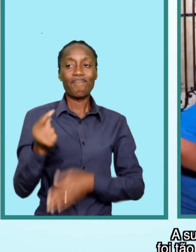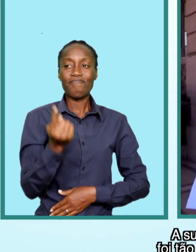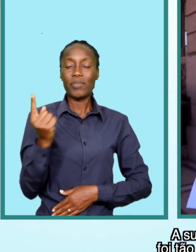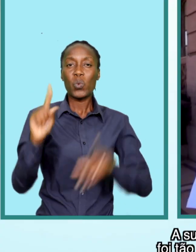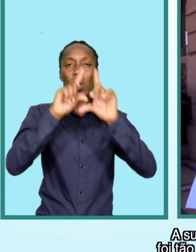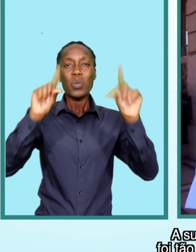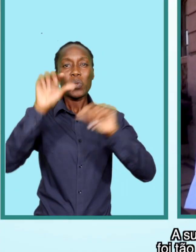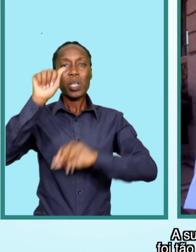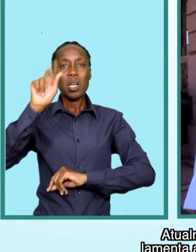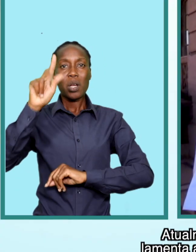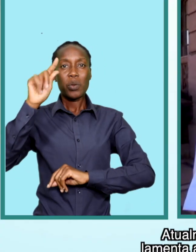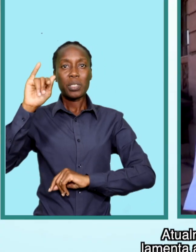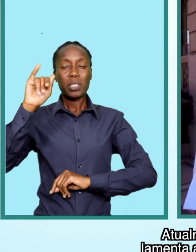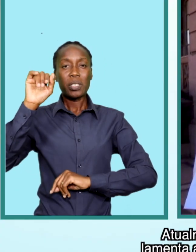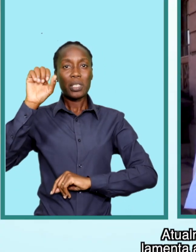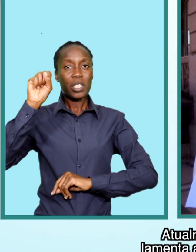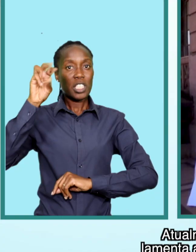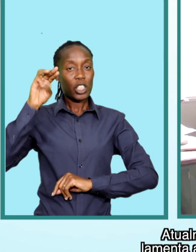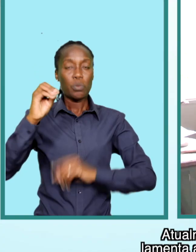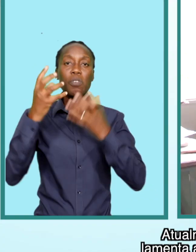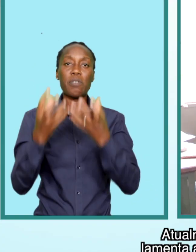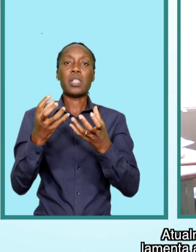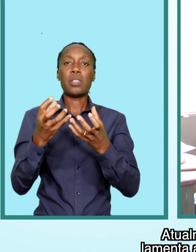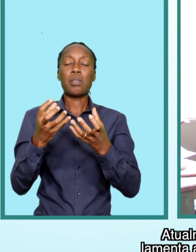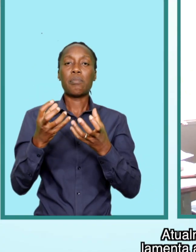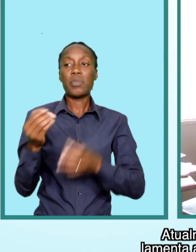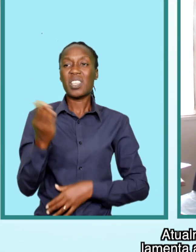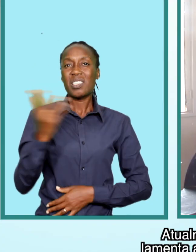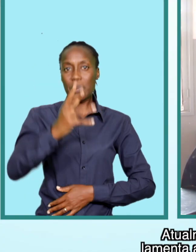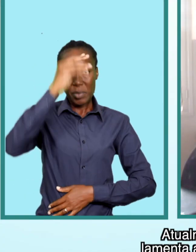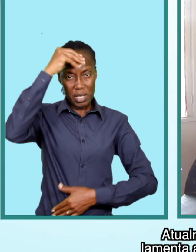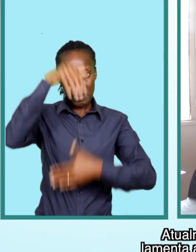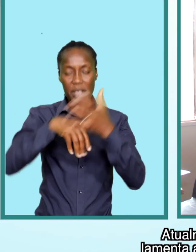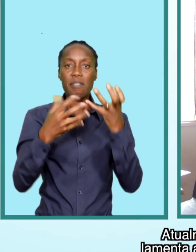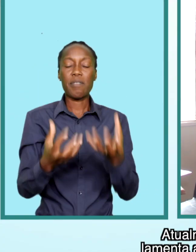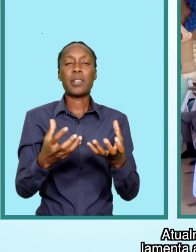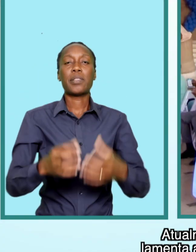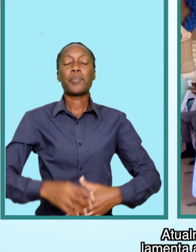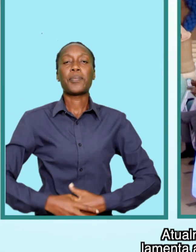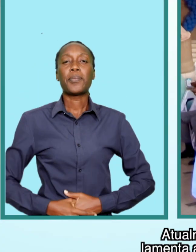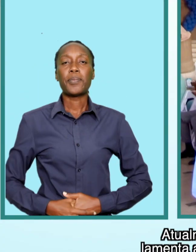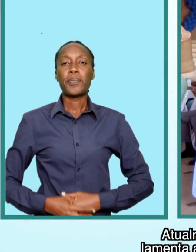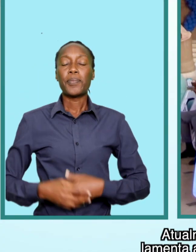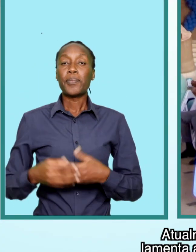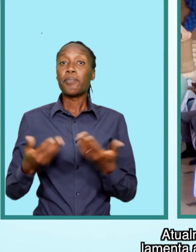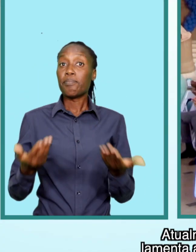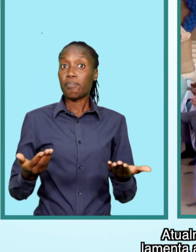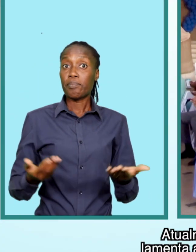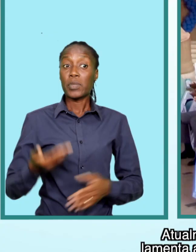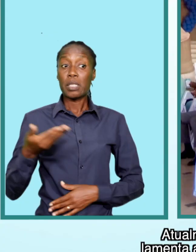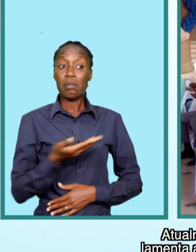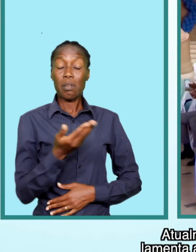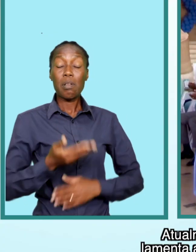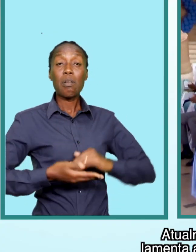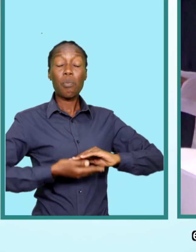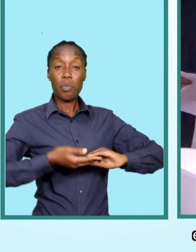significativa que surpreendeu a todos. Atualmente, estudante universitário, Wagner lamenta a falta de empatia de